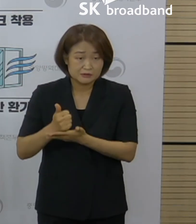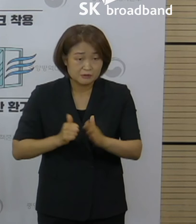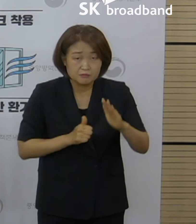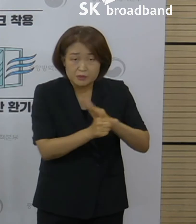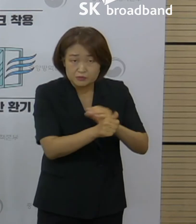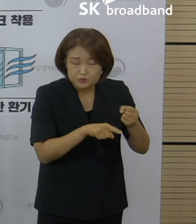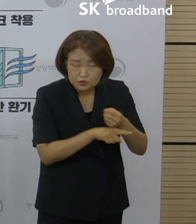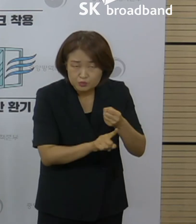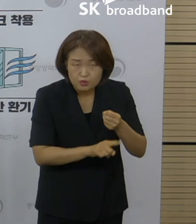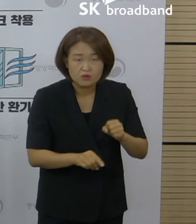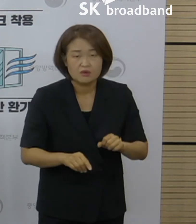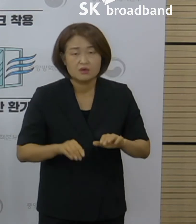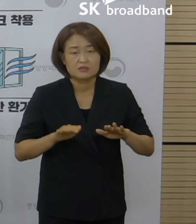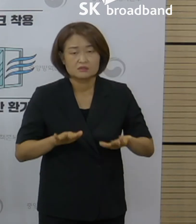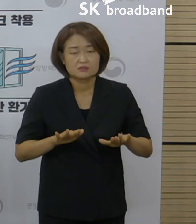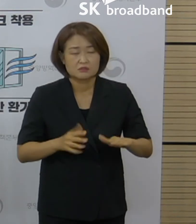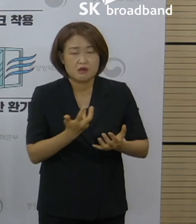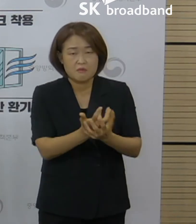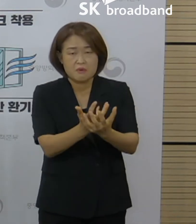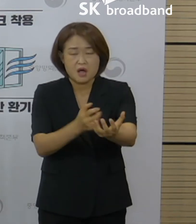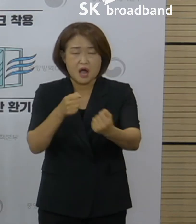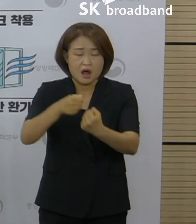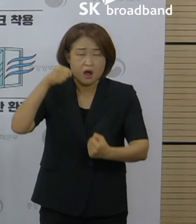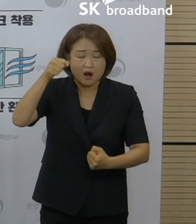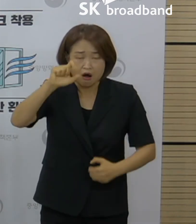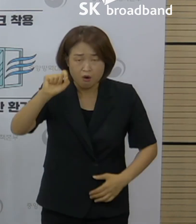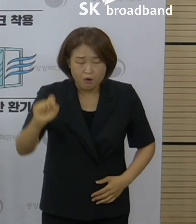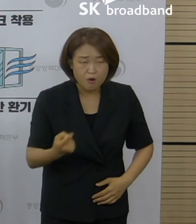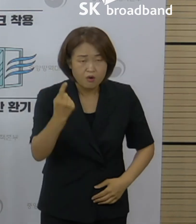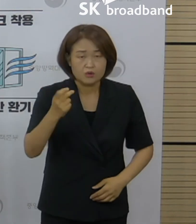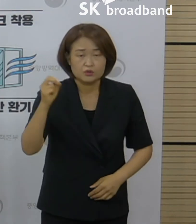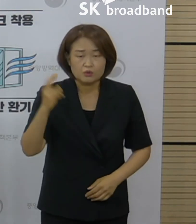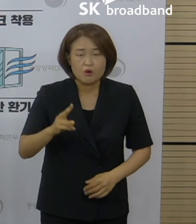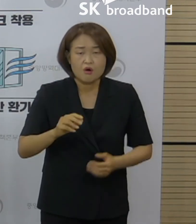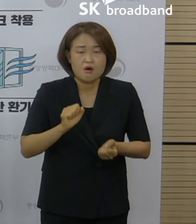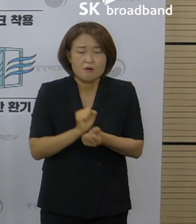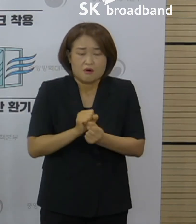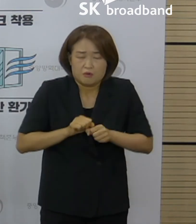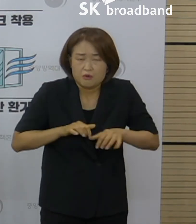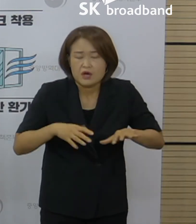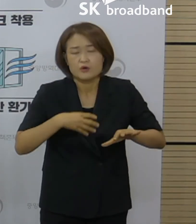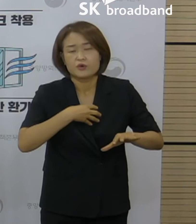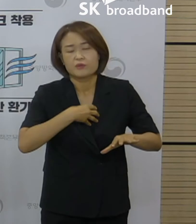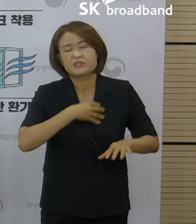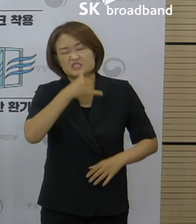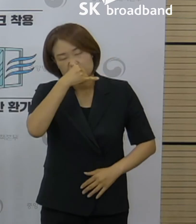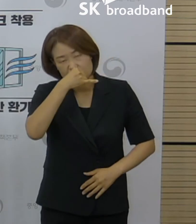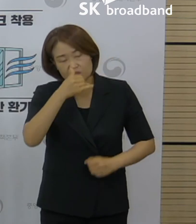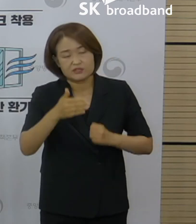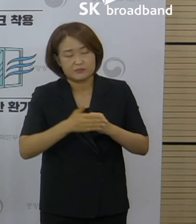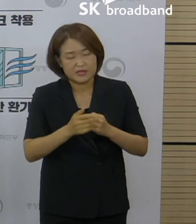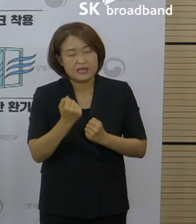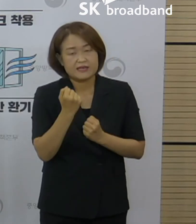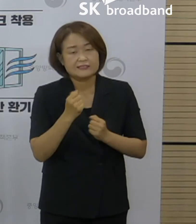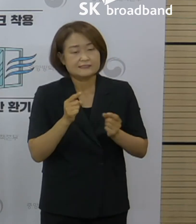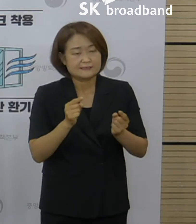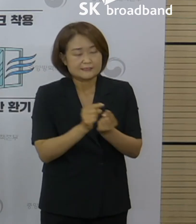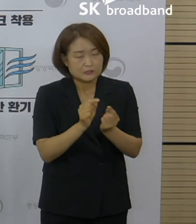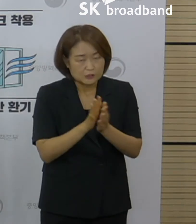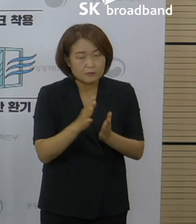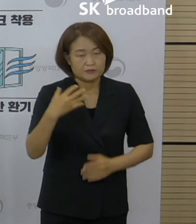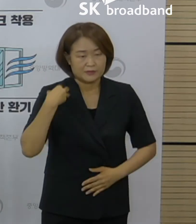인해서 코로나19 전파 위험성과 관련된 내용을 관계자에게 설명해 주면 좋겠다, 설명할 필요가 있겠다